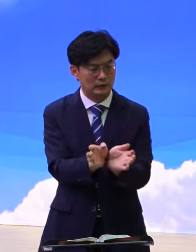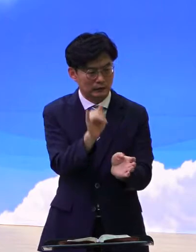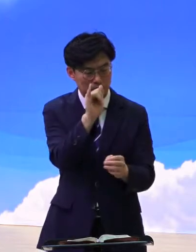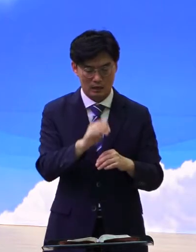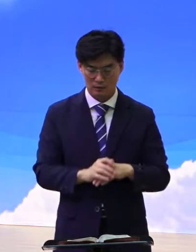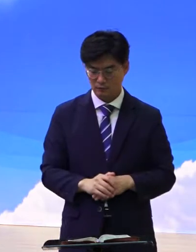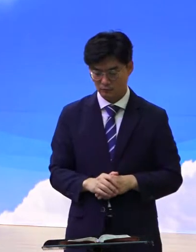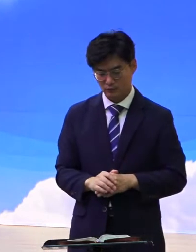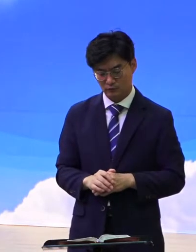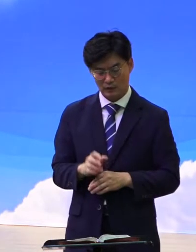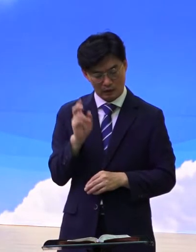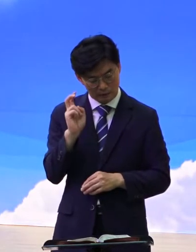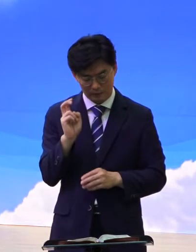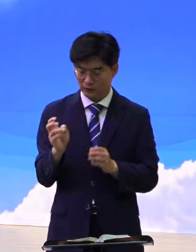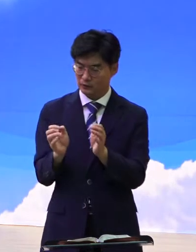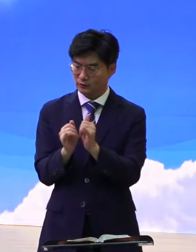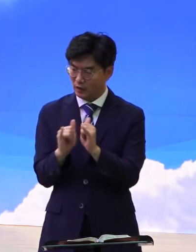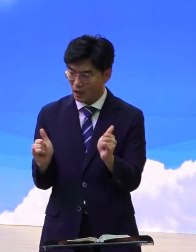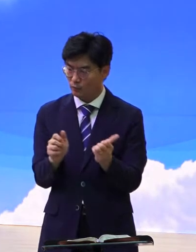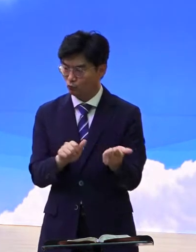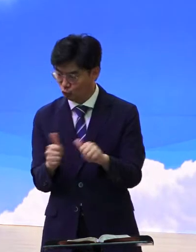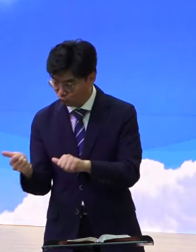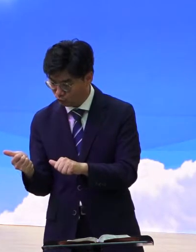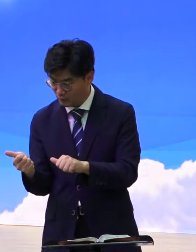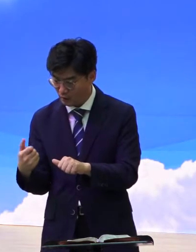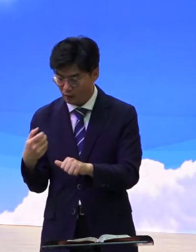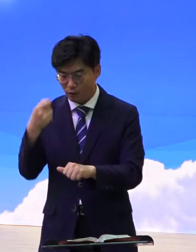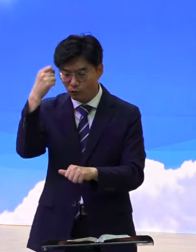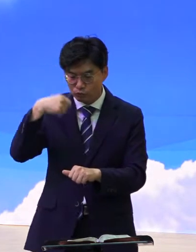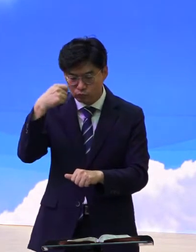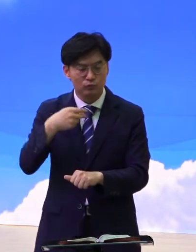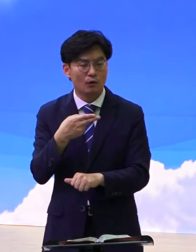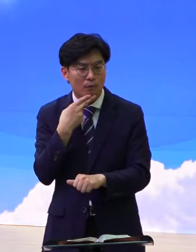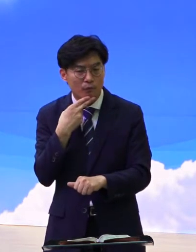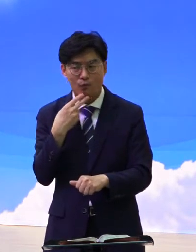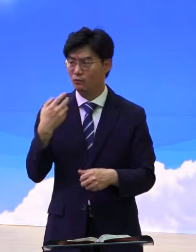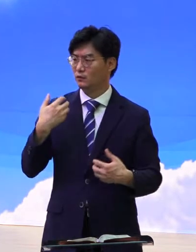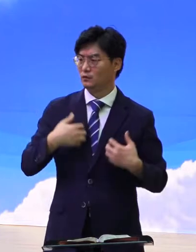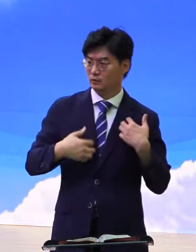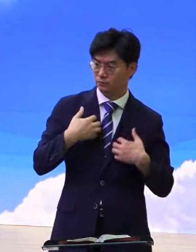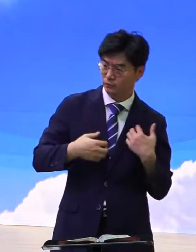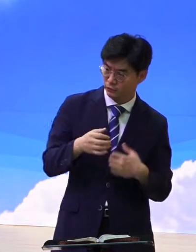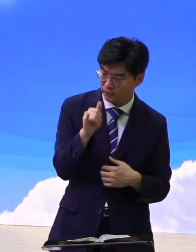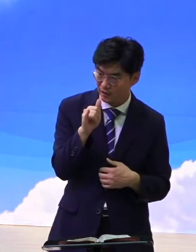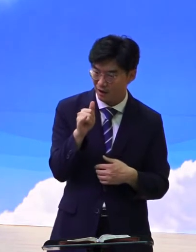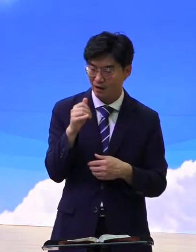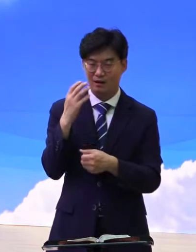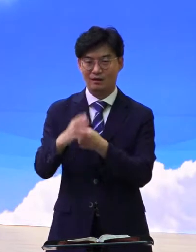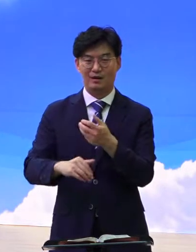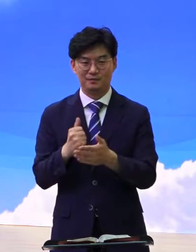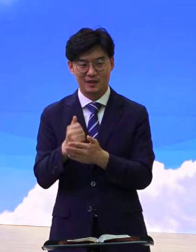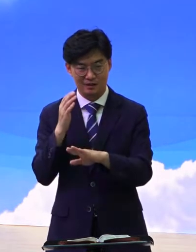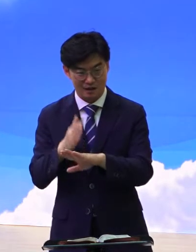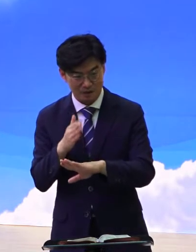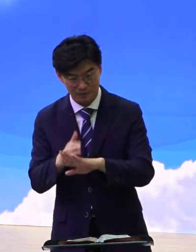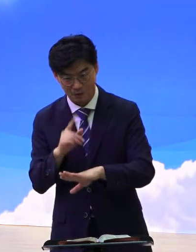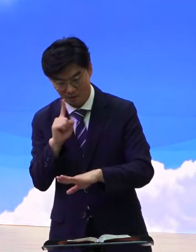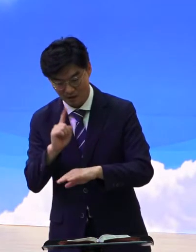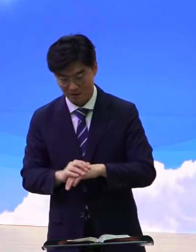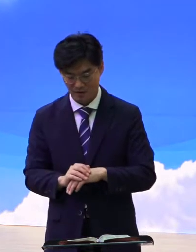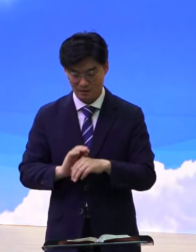슬퍼하지 않고 기뻐하며 그들의 하나님께 감사의 예식을 드린다네. 그들은 장례를